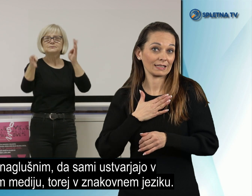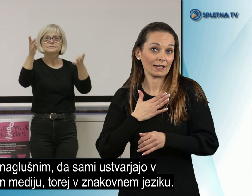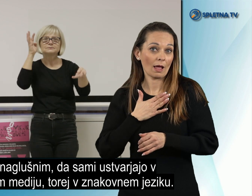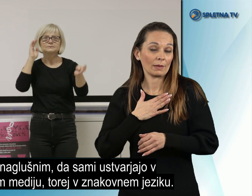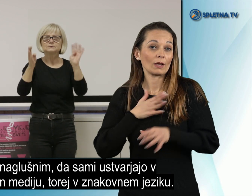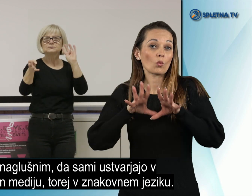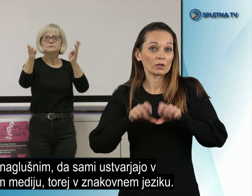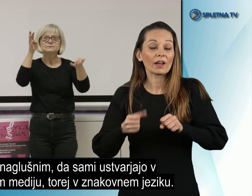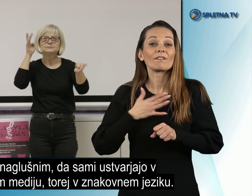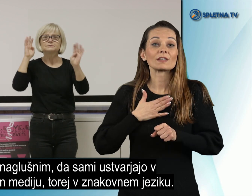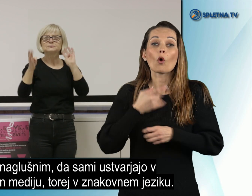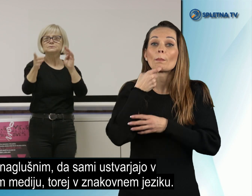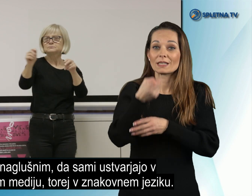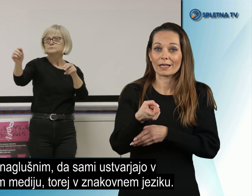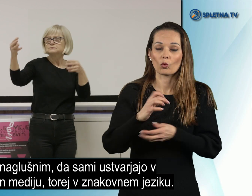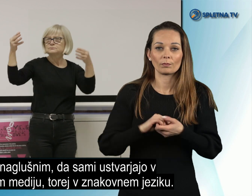znakovnem jeziku.